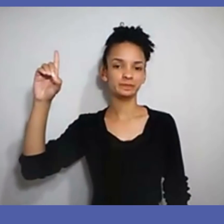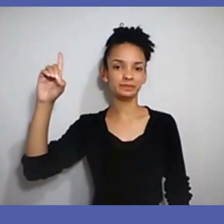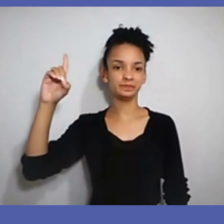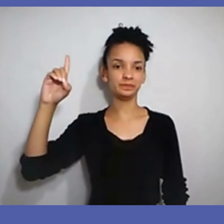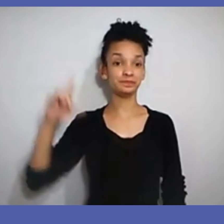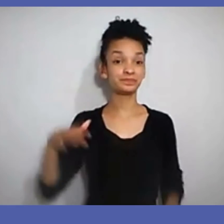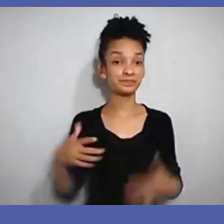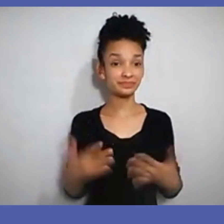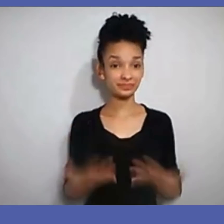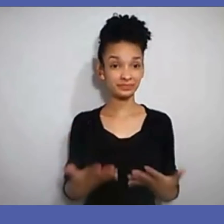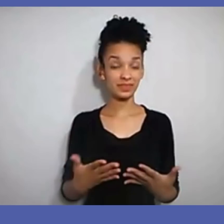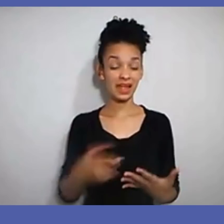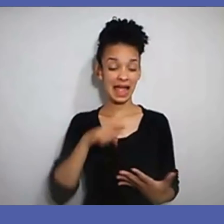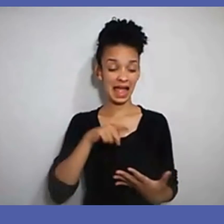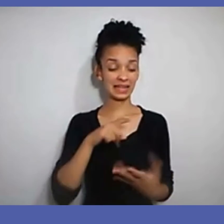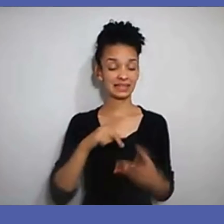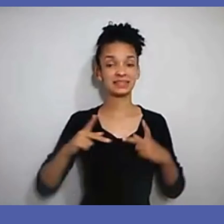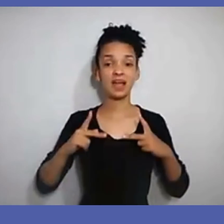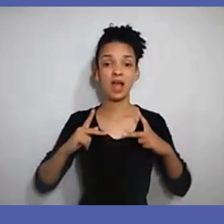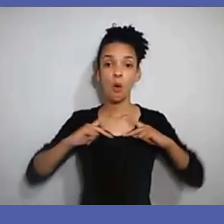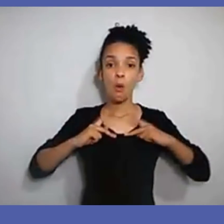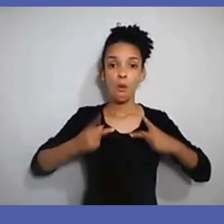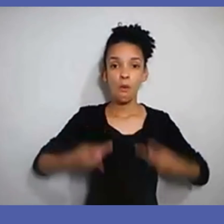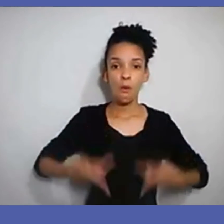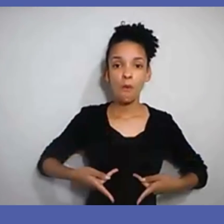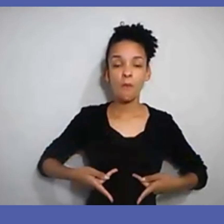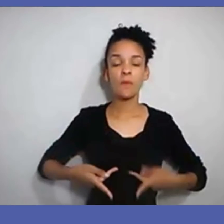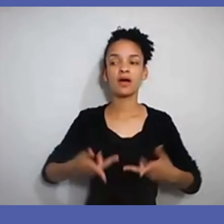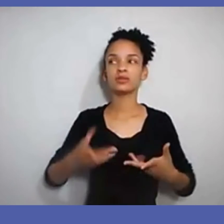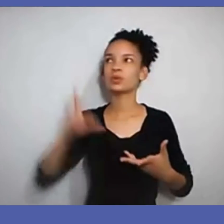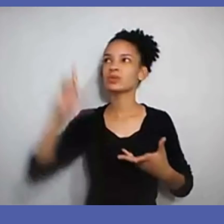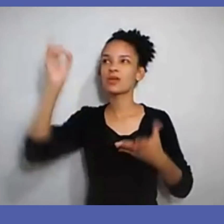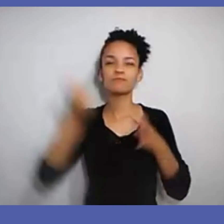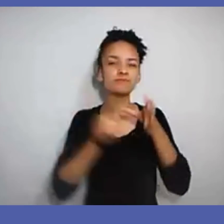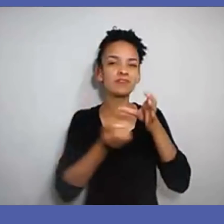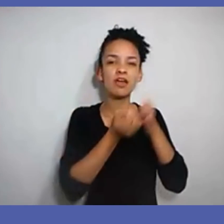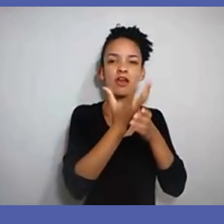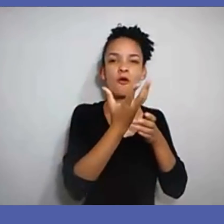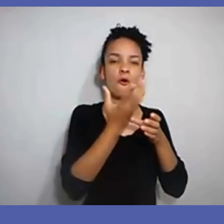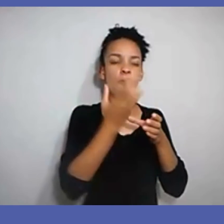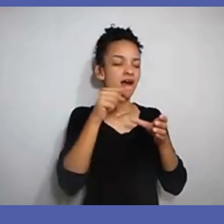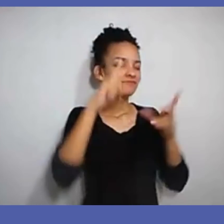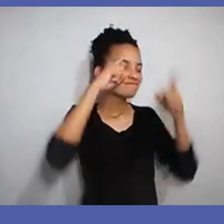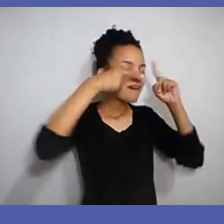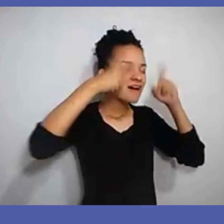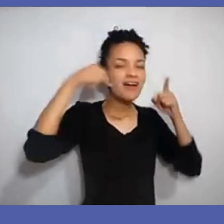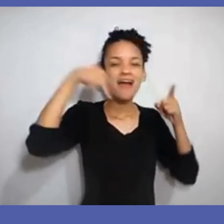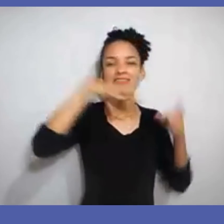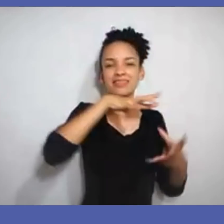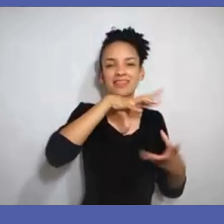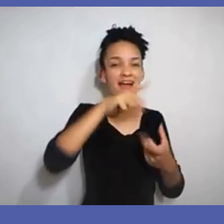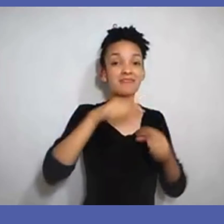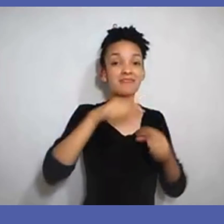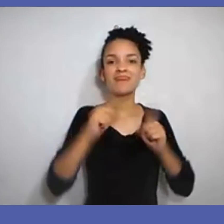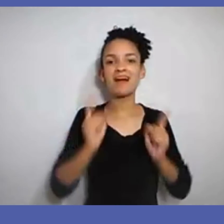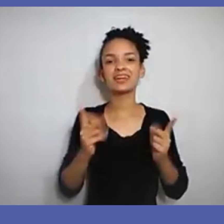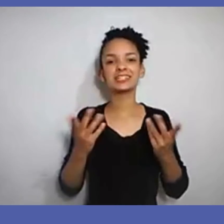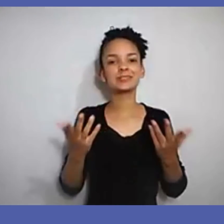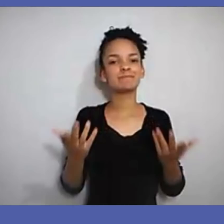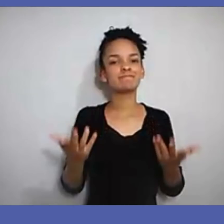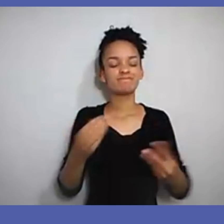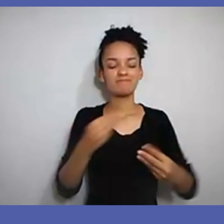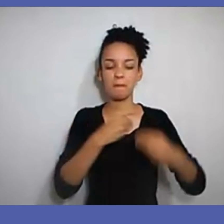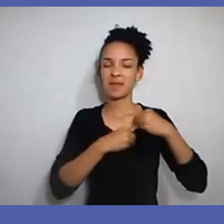nobre para dominar sobre a terra, esse homem ficou dominado pelo pecado e pela morte